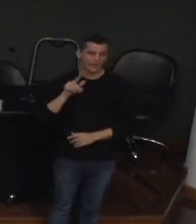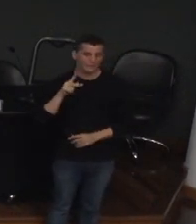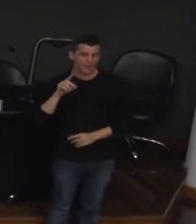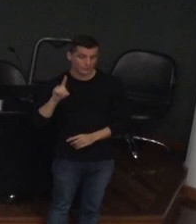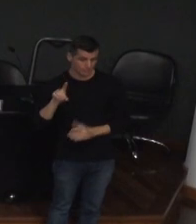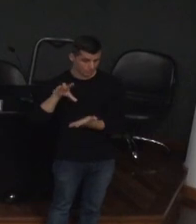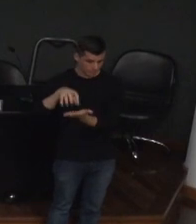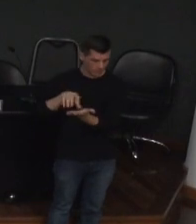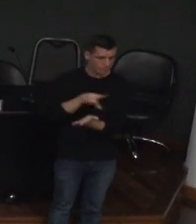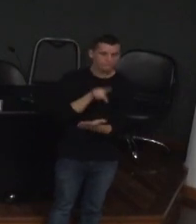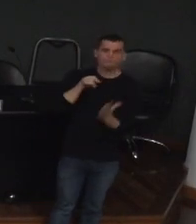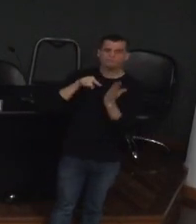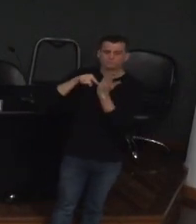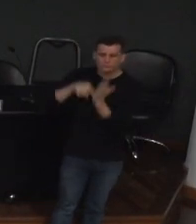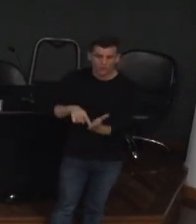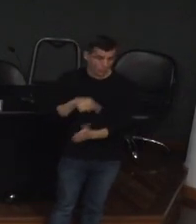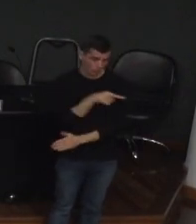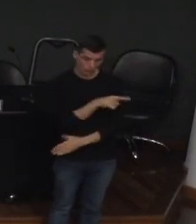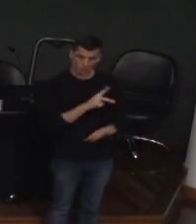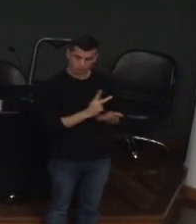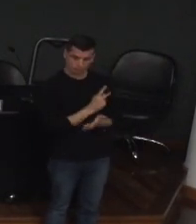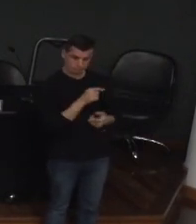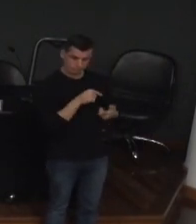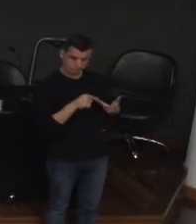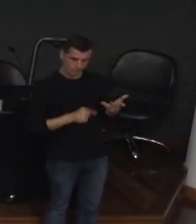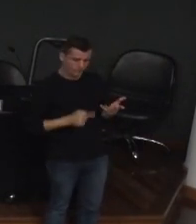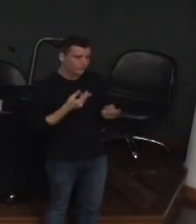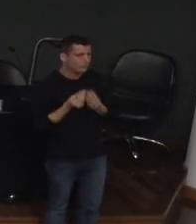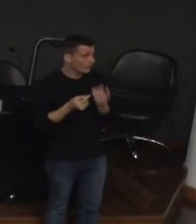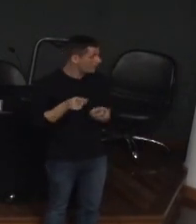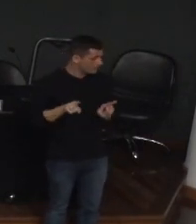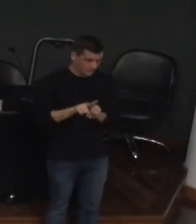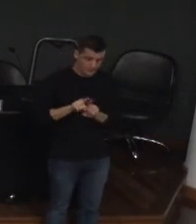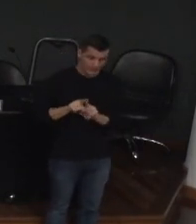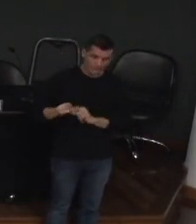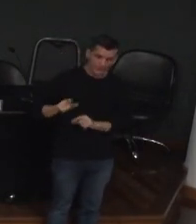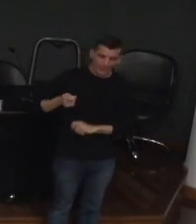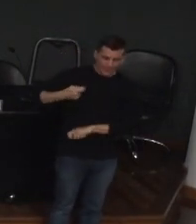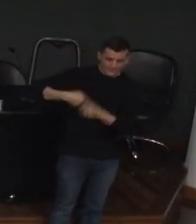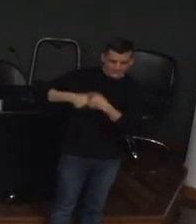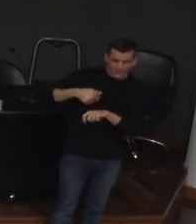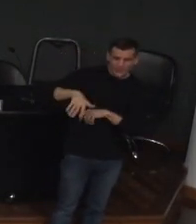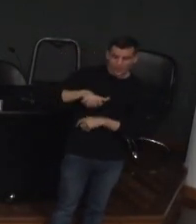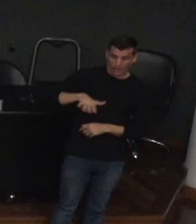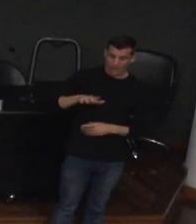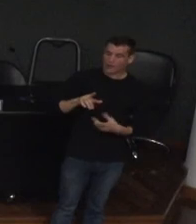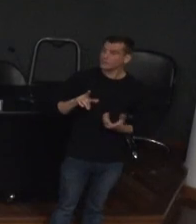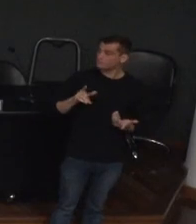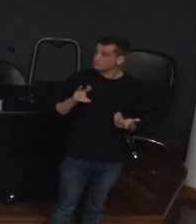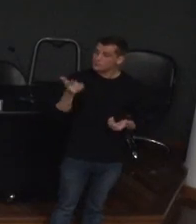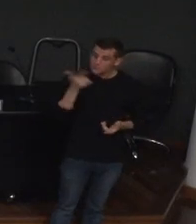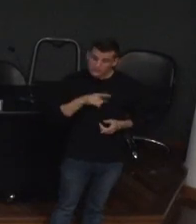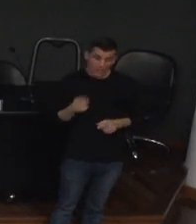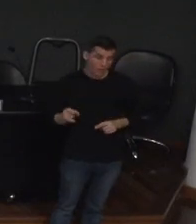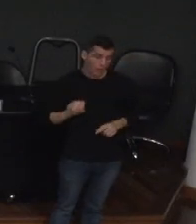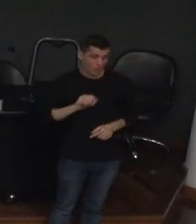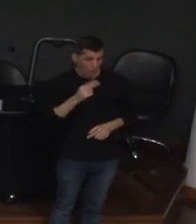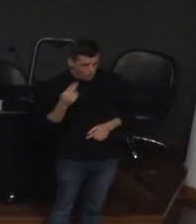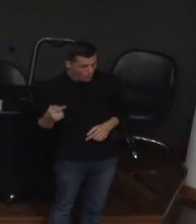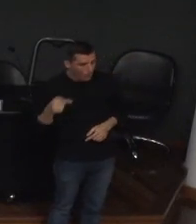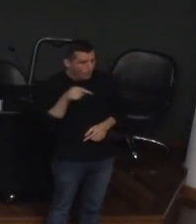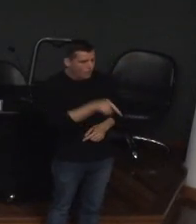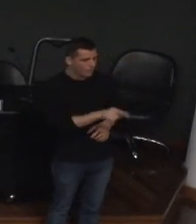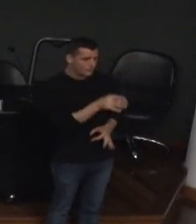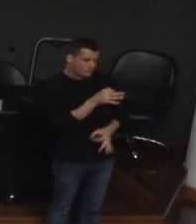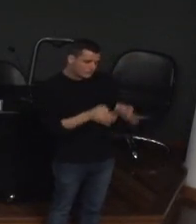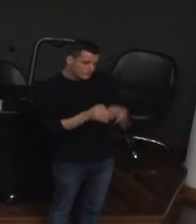dados, o encarregado comunicar à NPD e o incidente de segurança gerar uma sanção administrativa, mas eu também posso ir para o judiciário para pedir um dano moral,